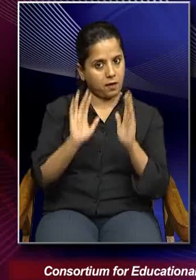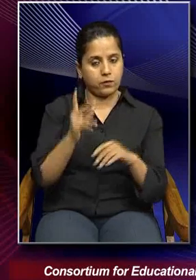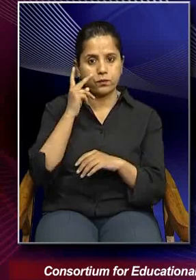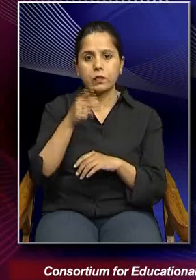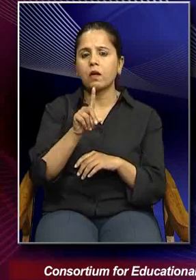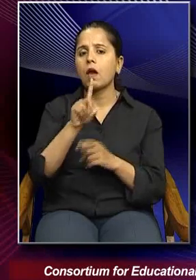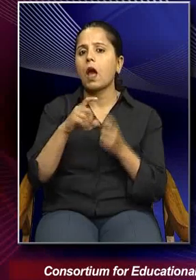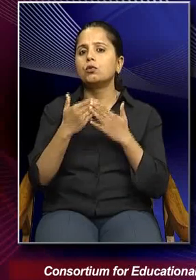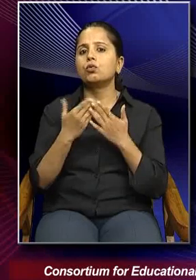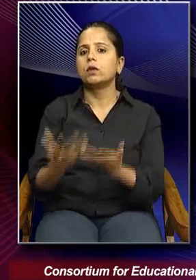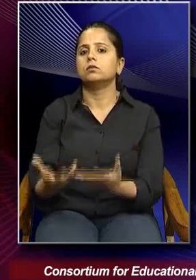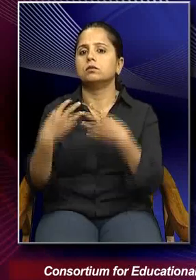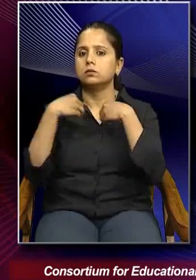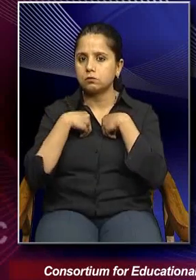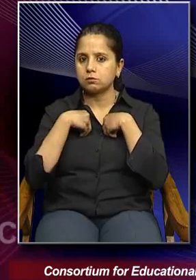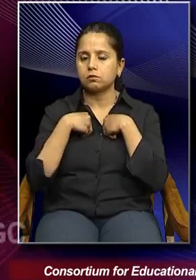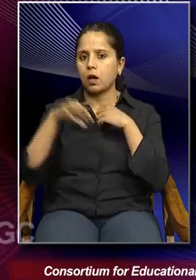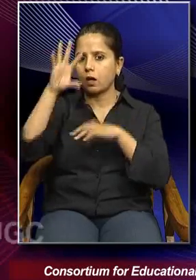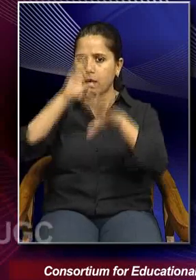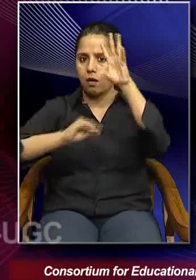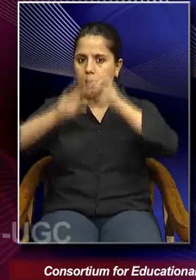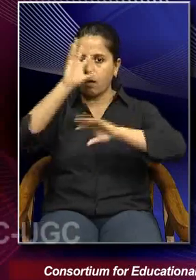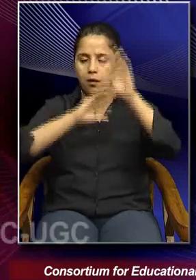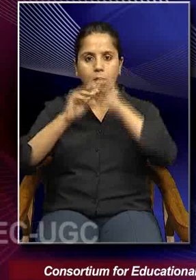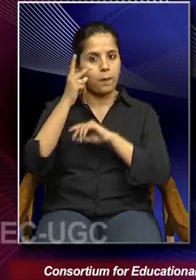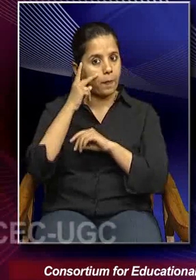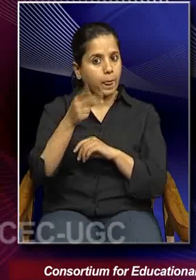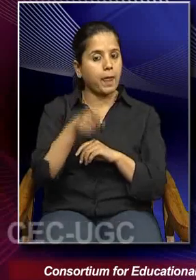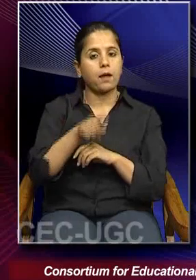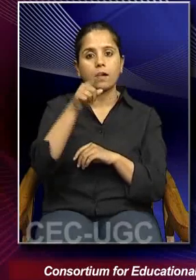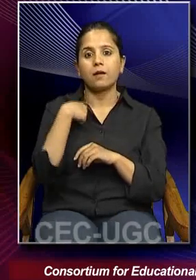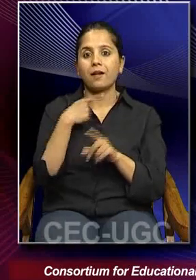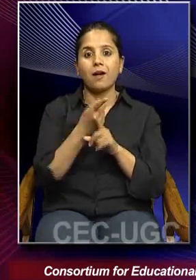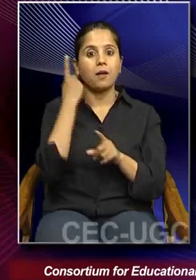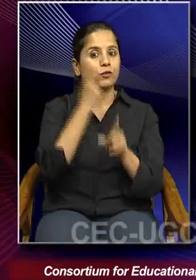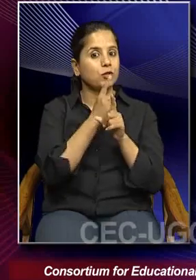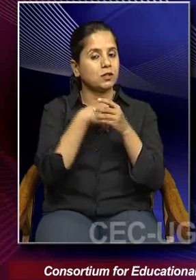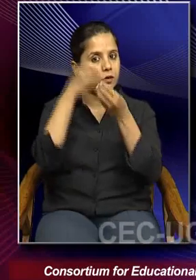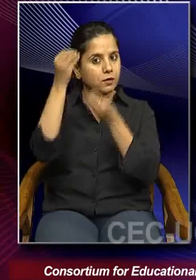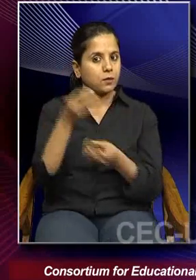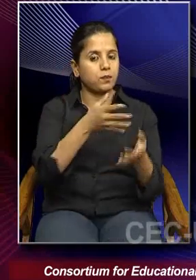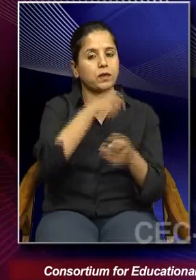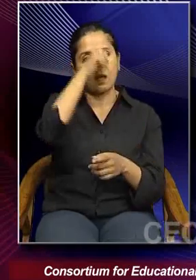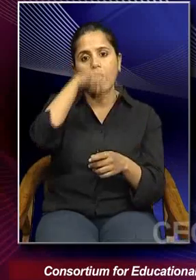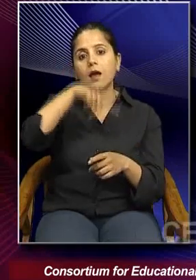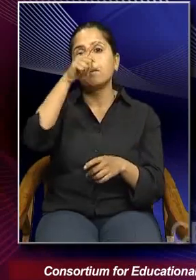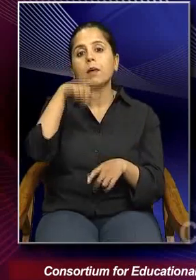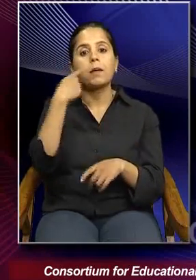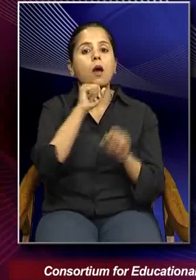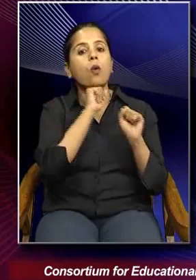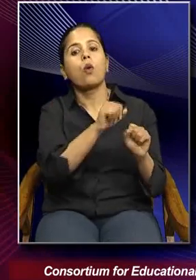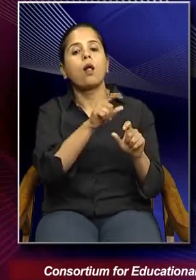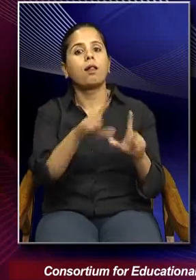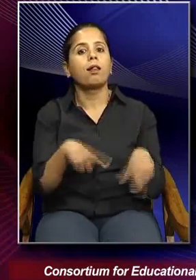एक शिक्षा ग्रहण करते हुए अपने पाठकों तक देशवासियों तक